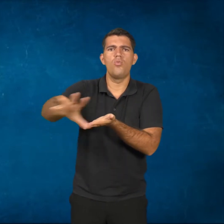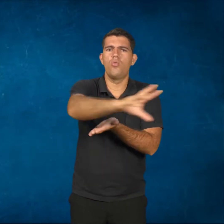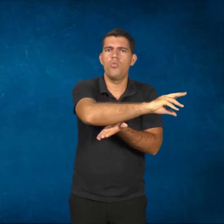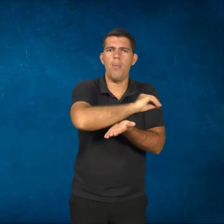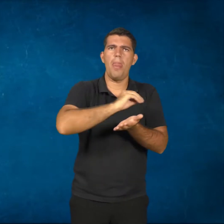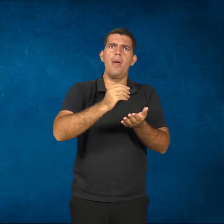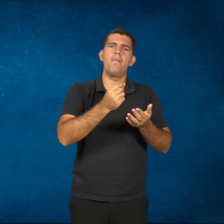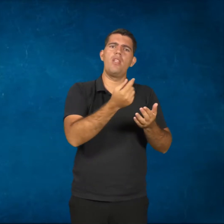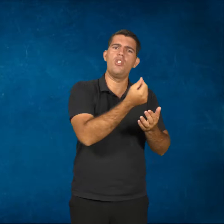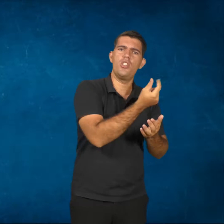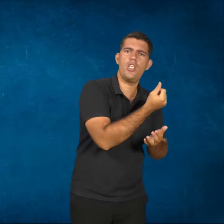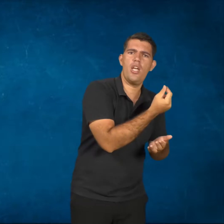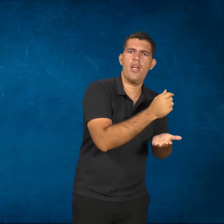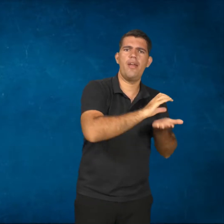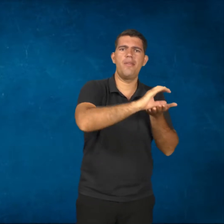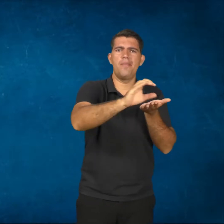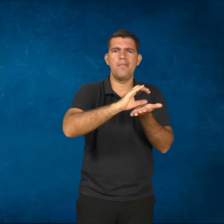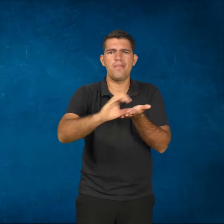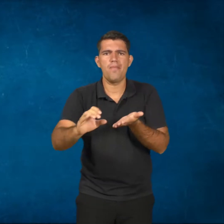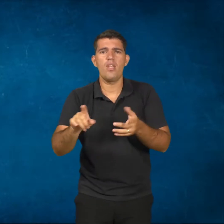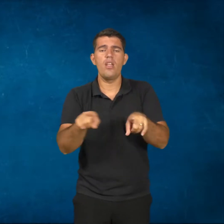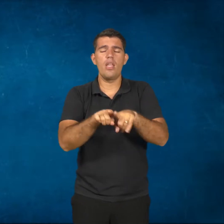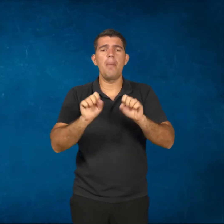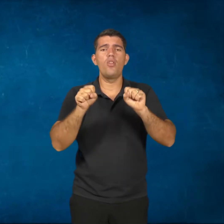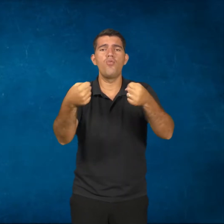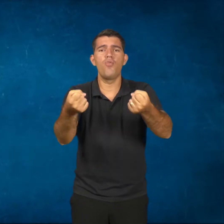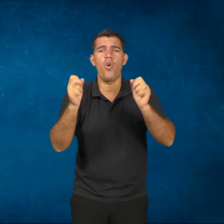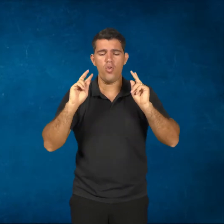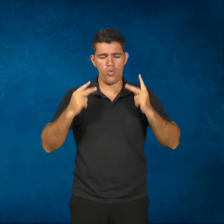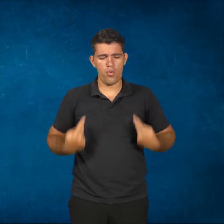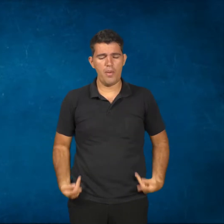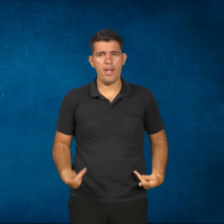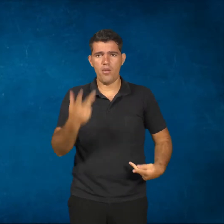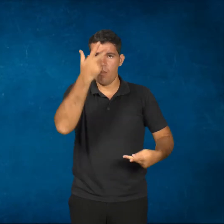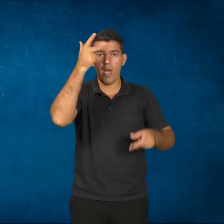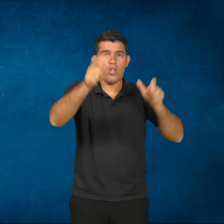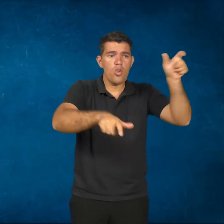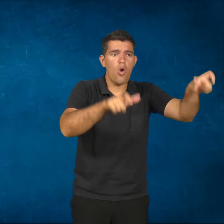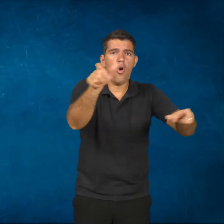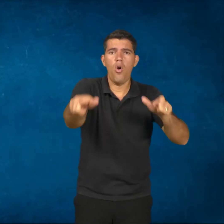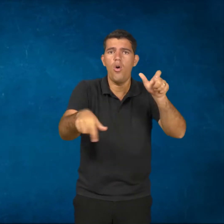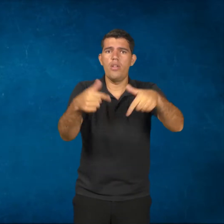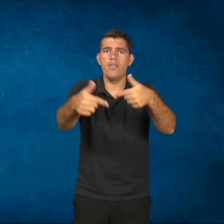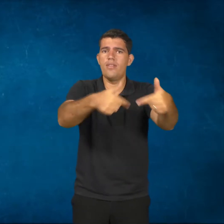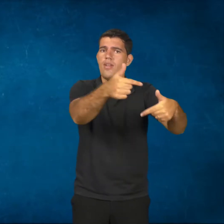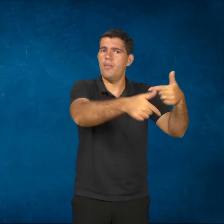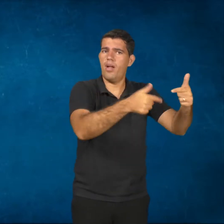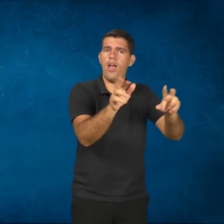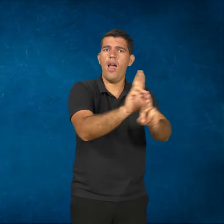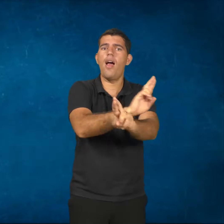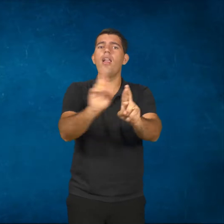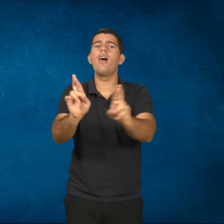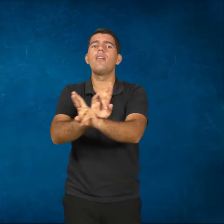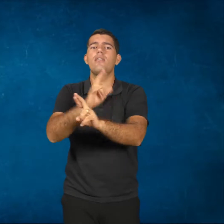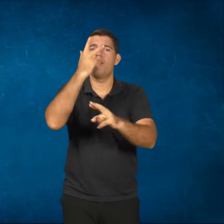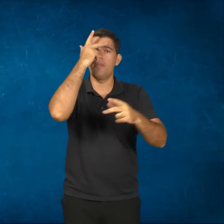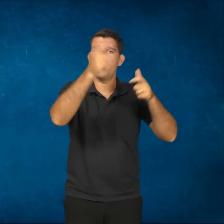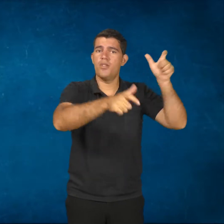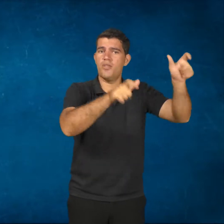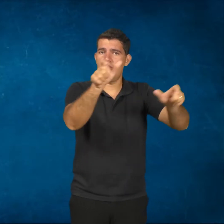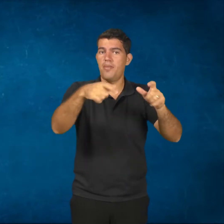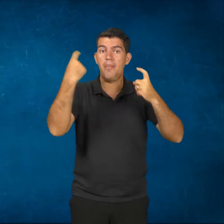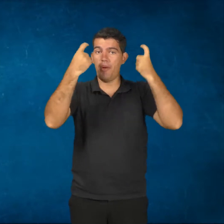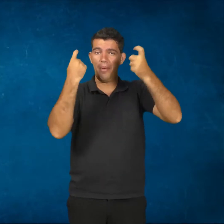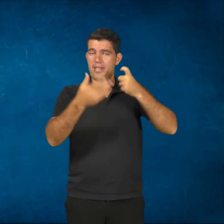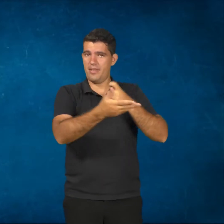preocupação com os recursos materiais, com os recursos financeiros, com o esforço humano, com as pessoas que estão envolvidas, com as relações entre as pessoas, é a preocupação com tudo